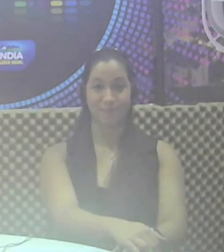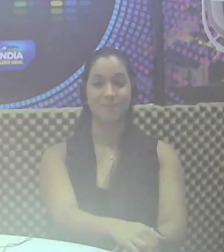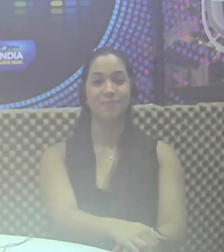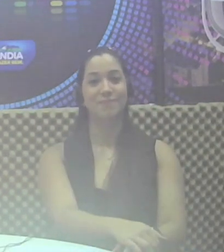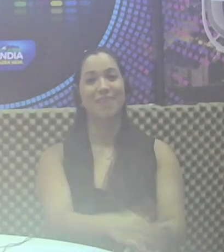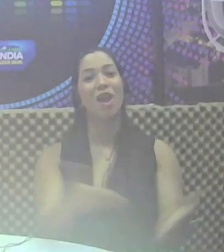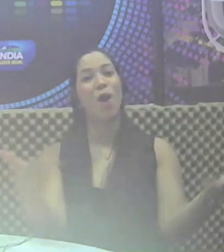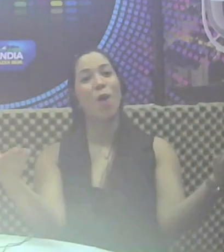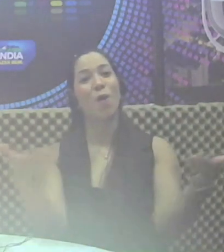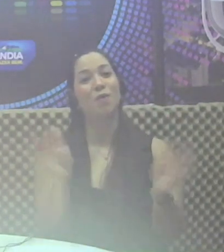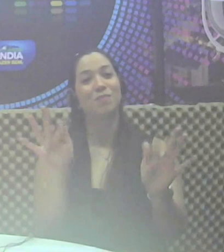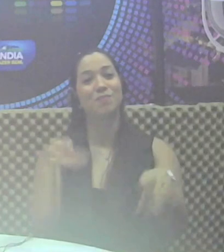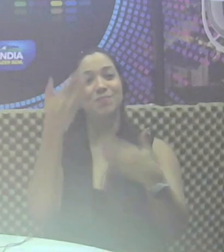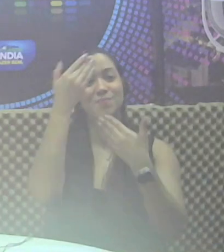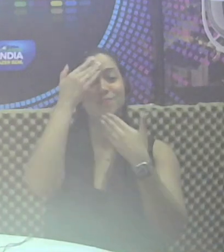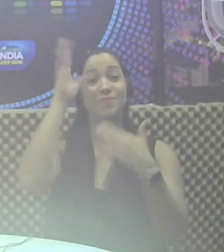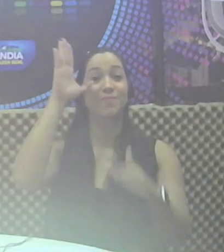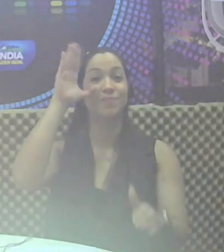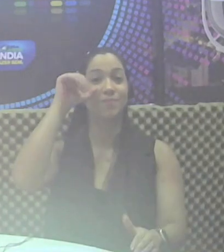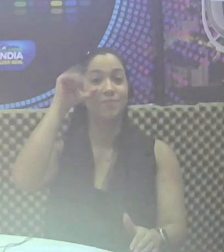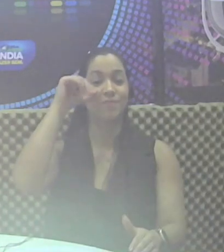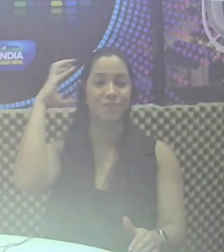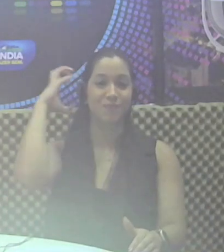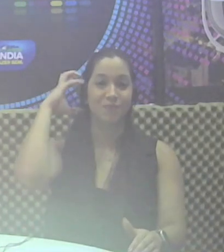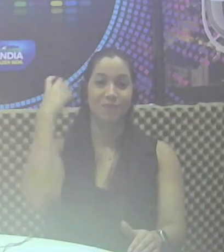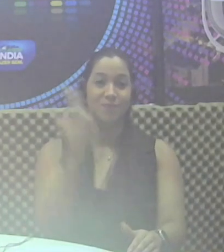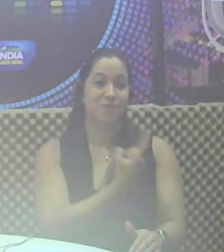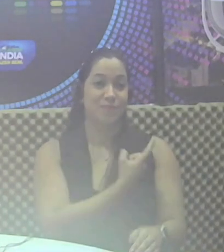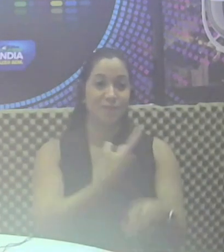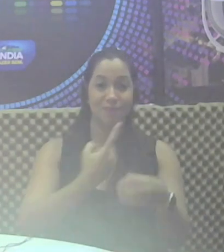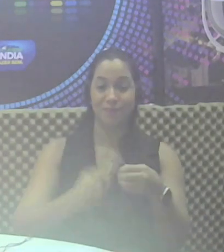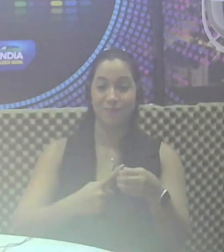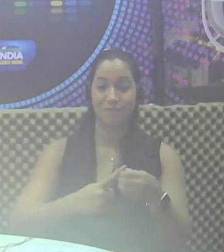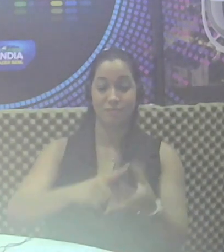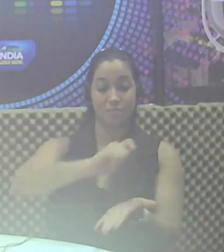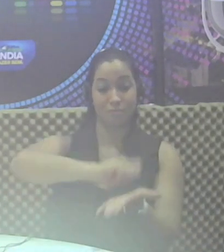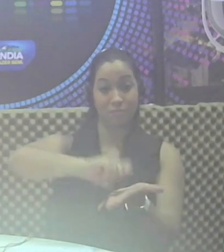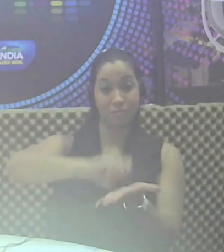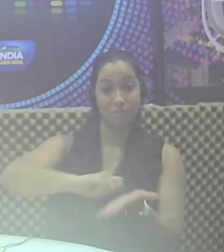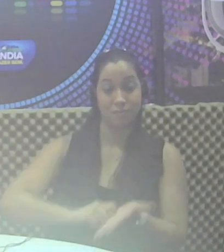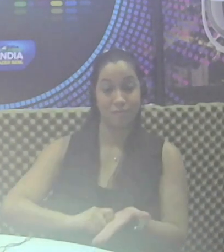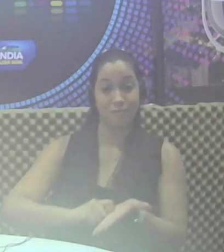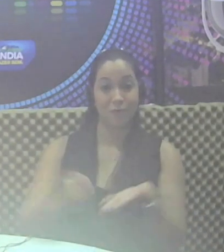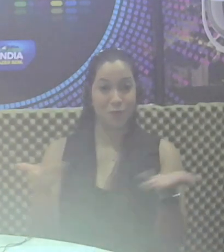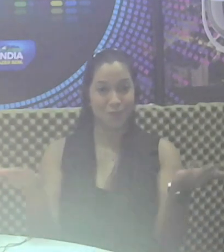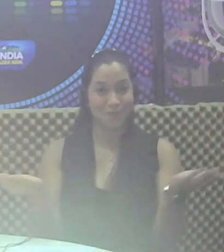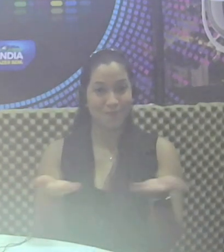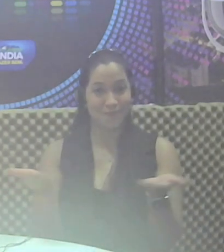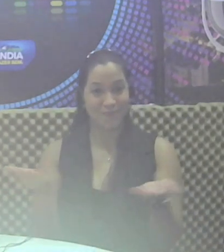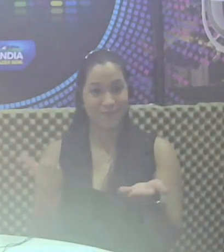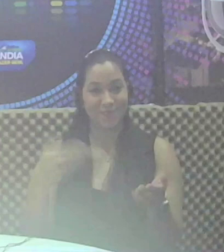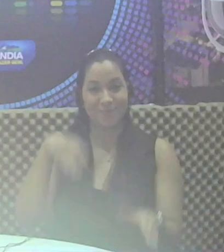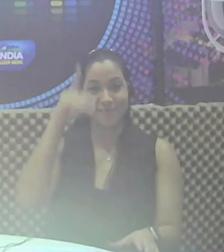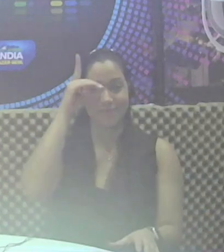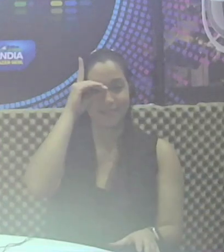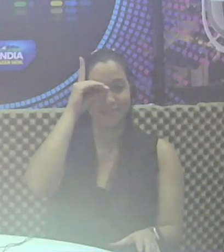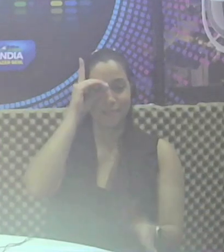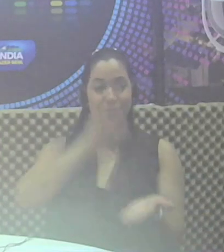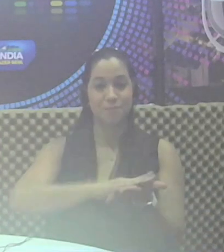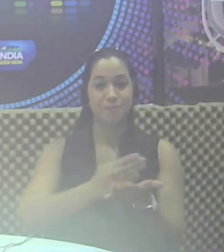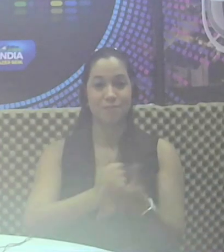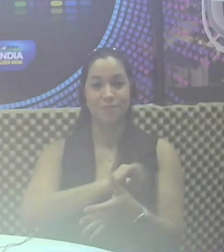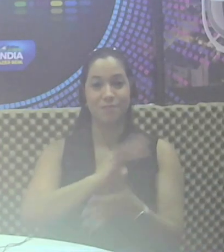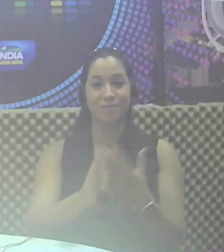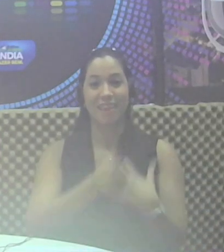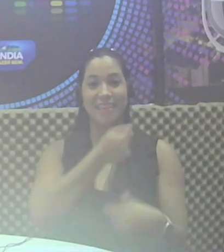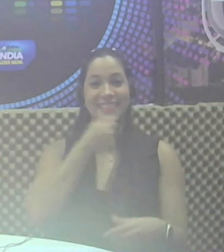notícias. A edição de hoje fica por aqui. Obrigado pela sua audiência. Rádio Nossa Cidade. Jornalista responsável pela edição, Daniela Aires.